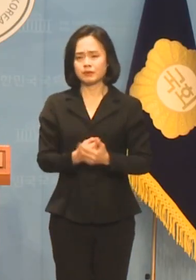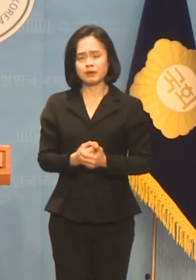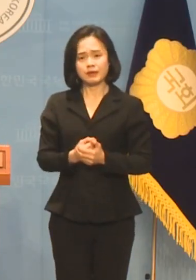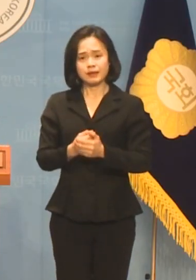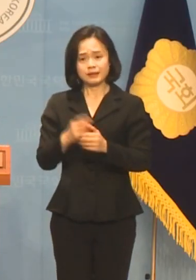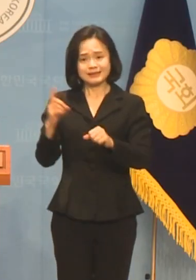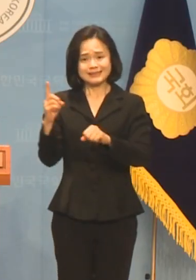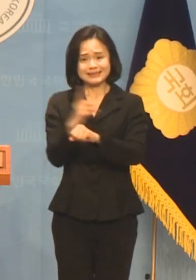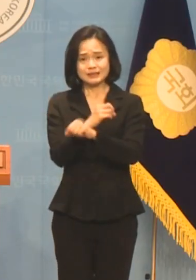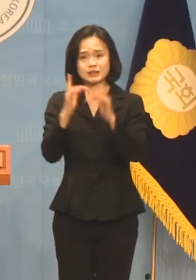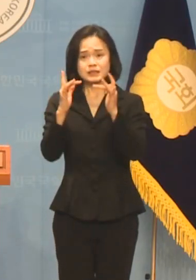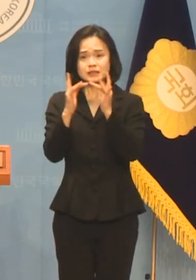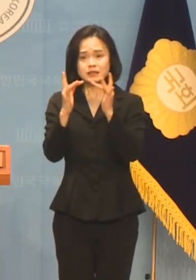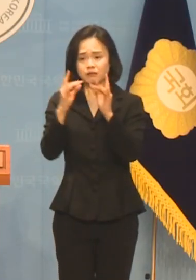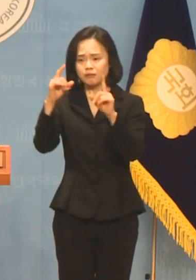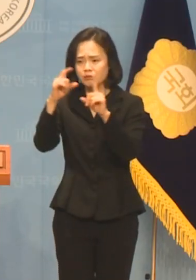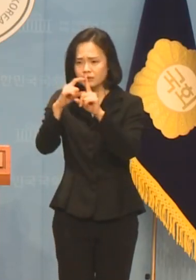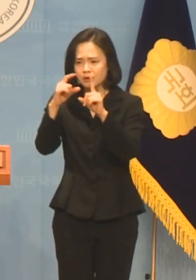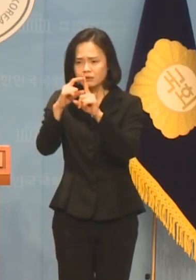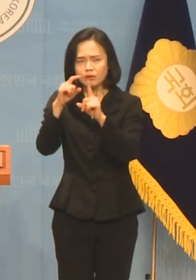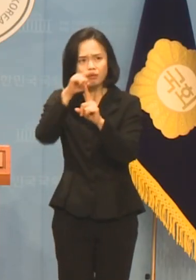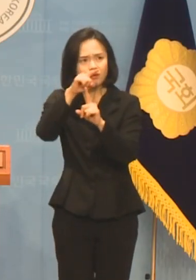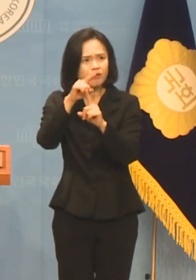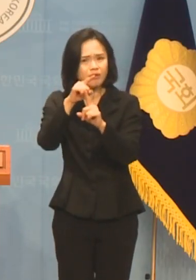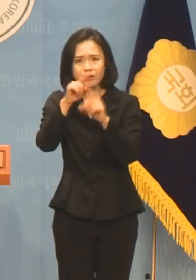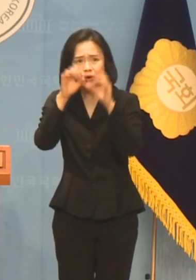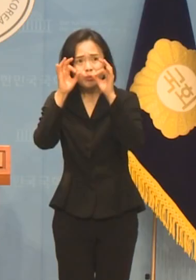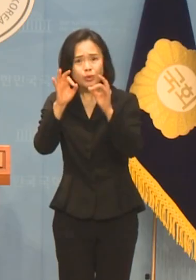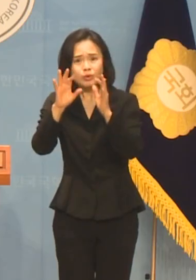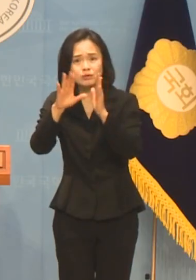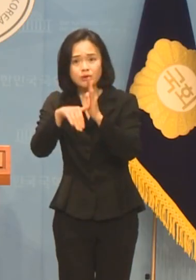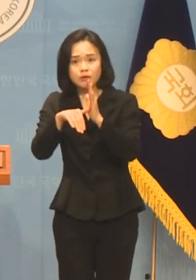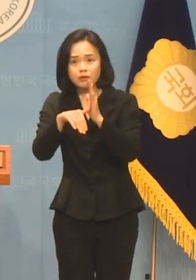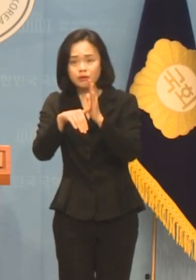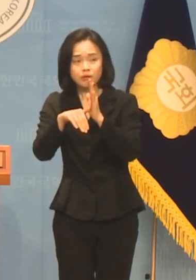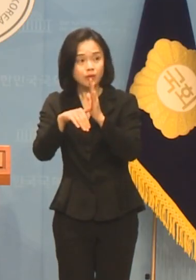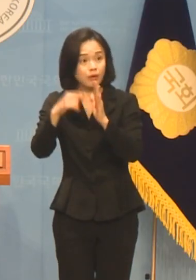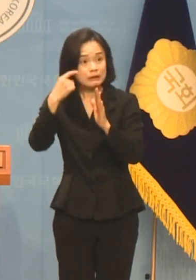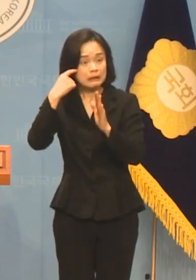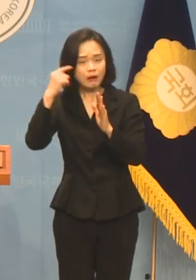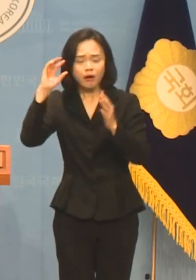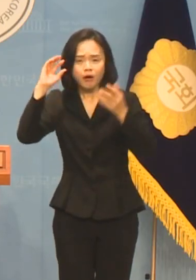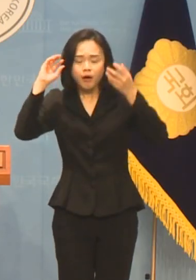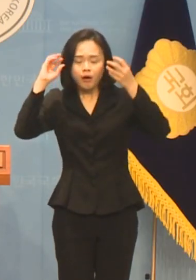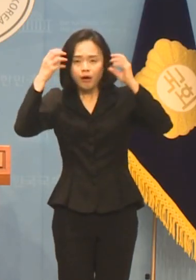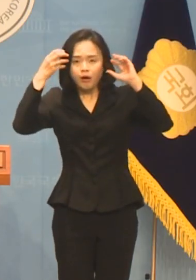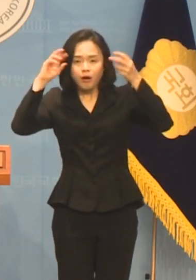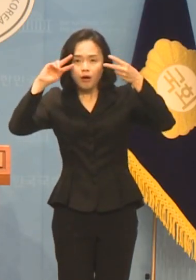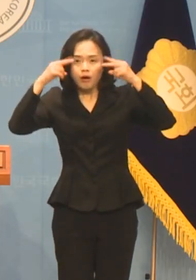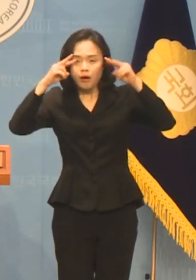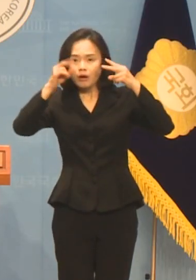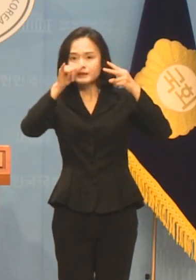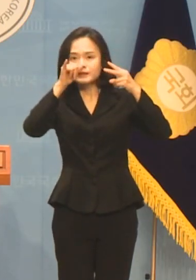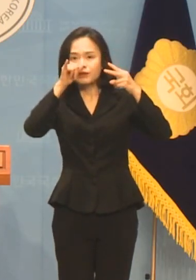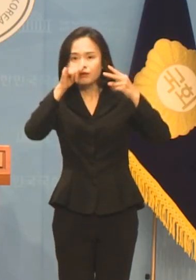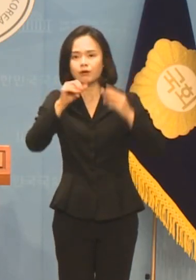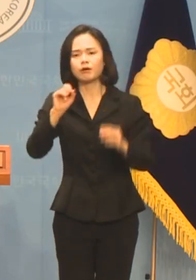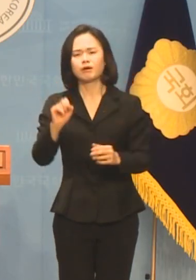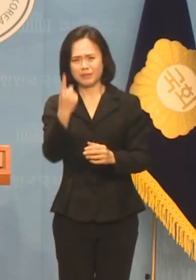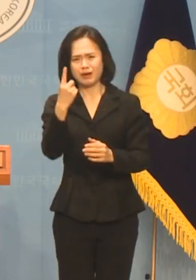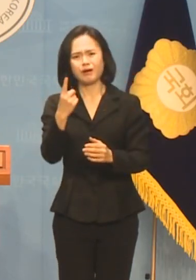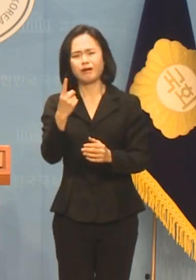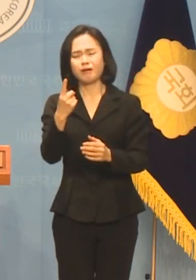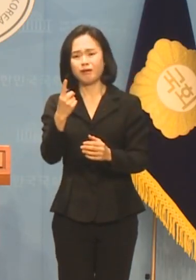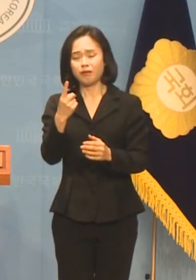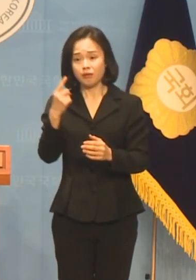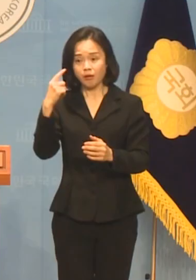이념에 세뇌된 채 대통령으로 앉아있는 것부터가 문제였고 동시에 국내외 빅테크 기업들은 이